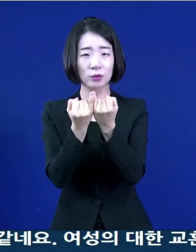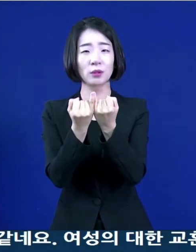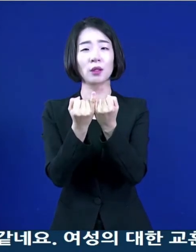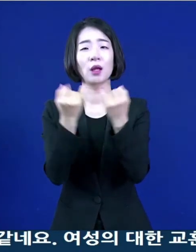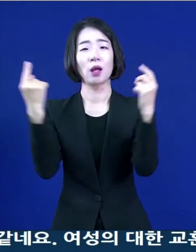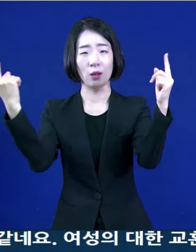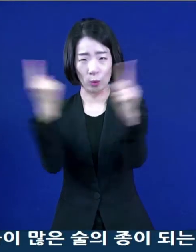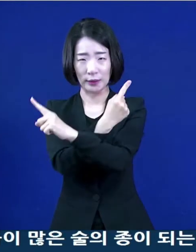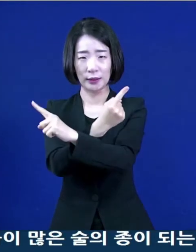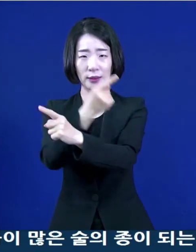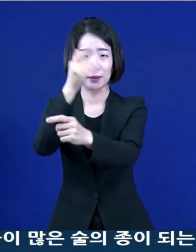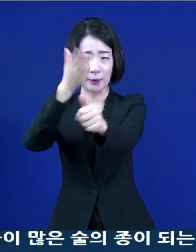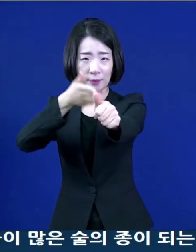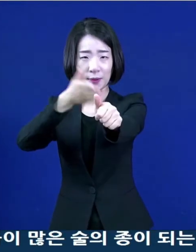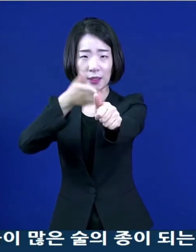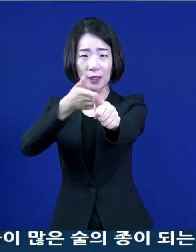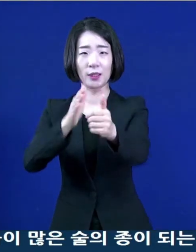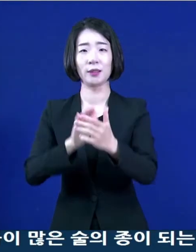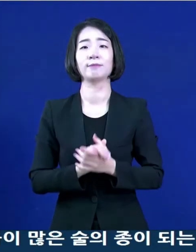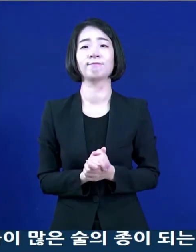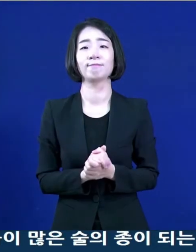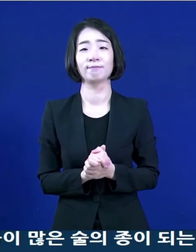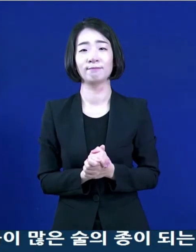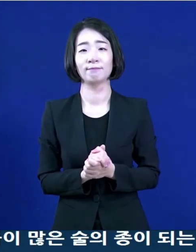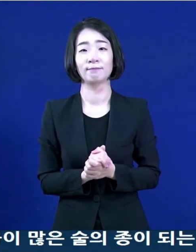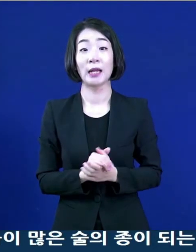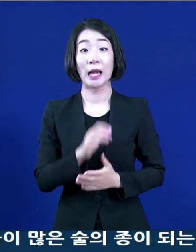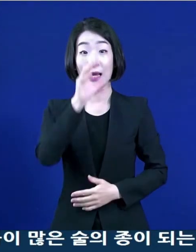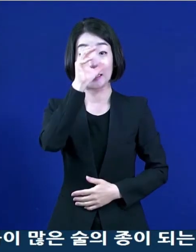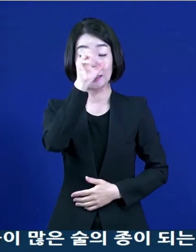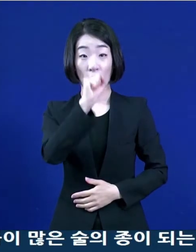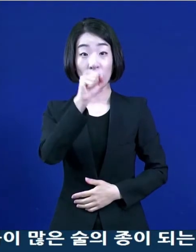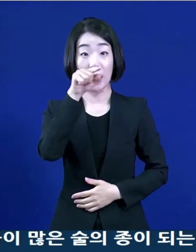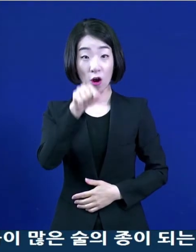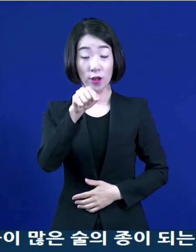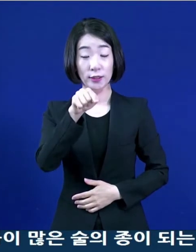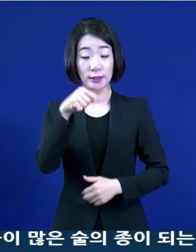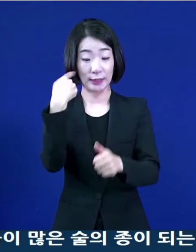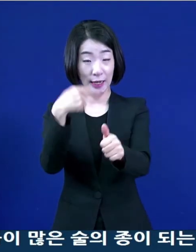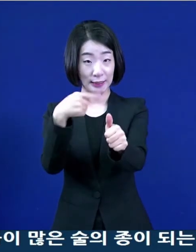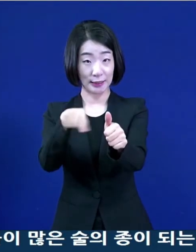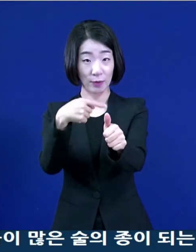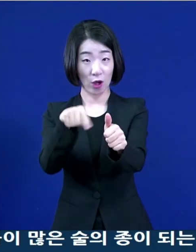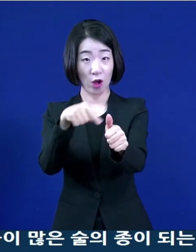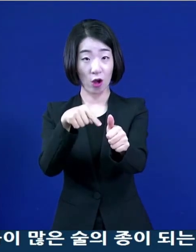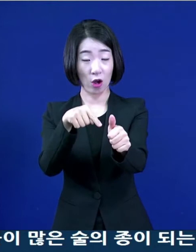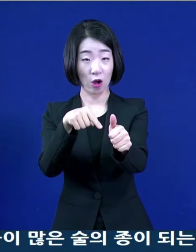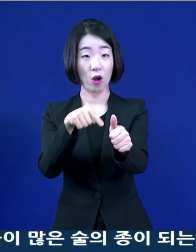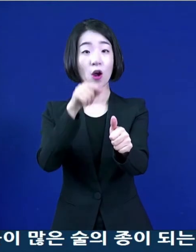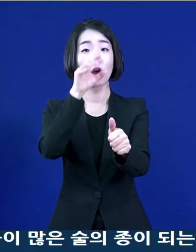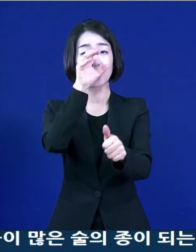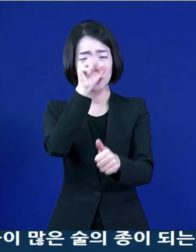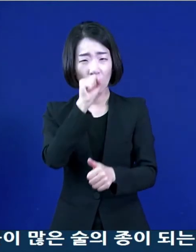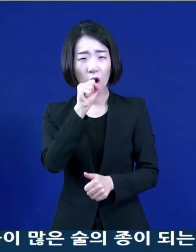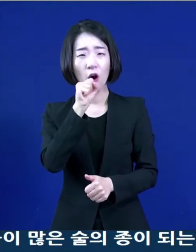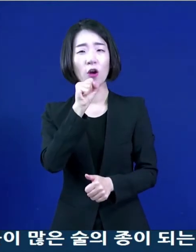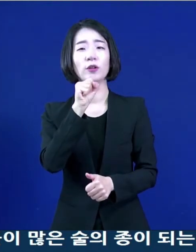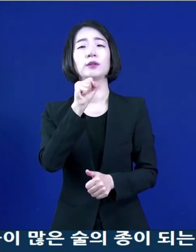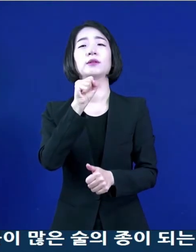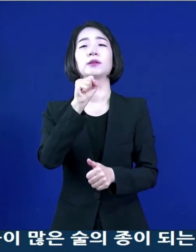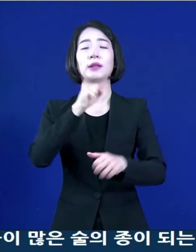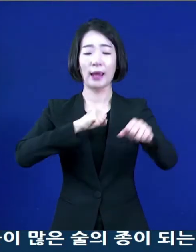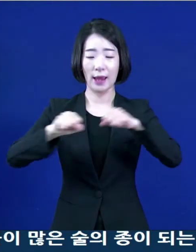네 번째, 선한 것을 가르치는 자들. 요거는 원어 그대로 직역하면 선행